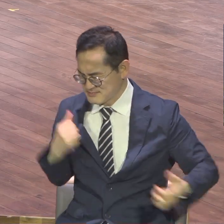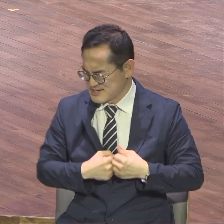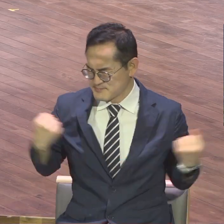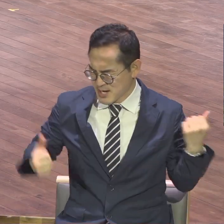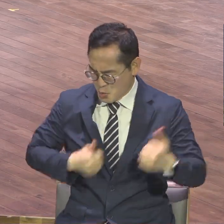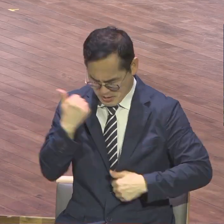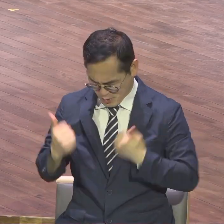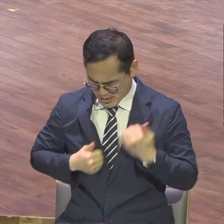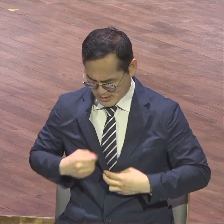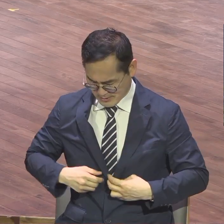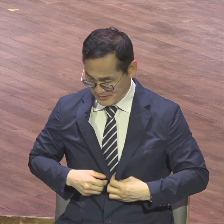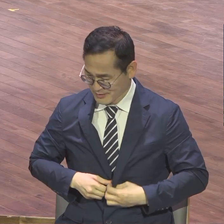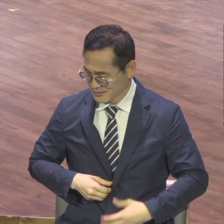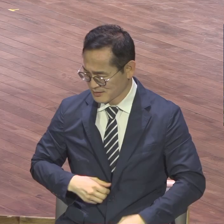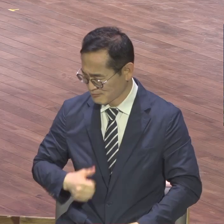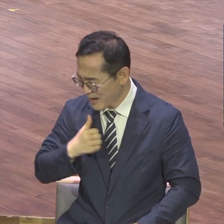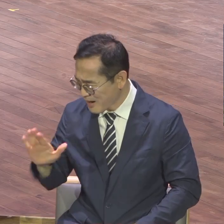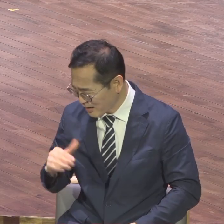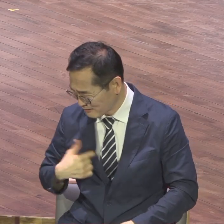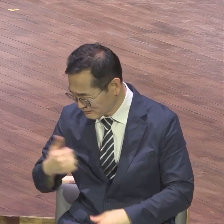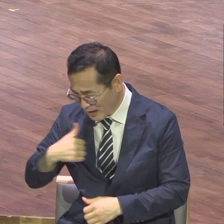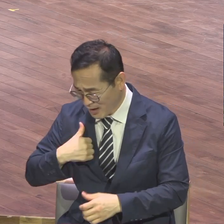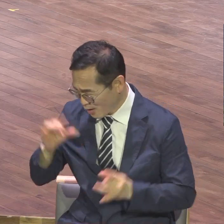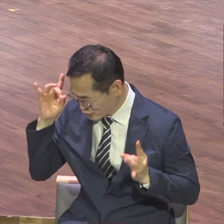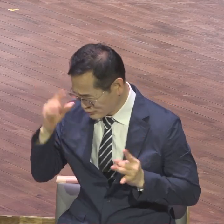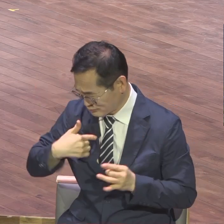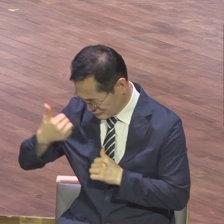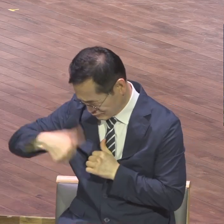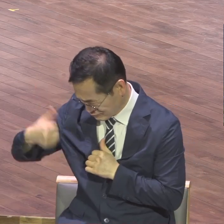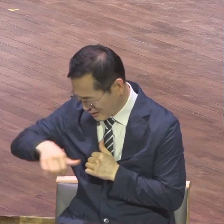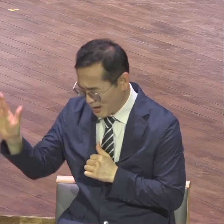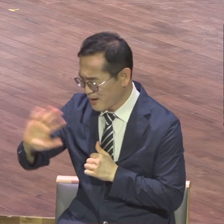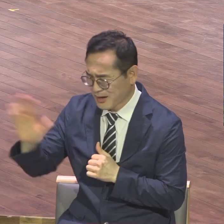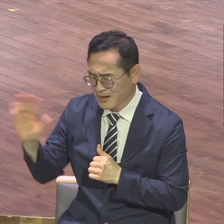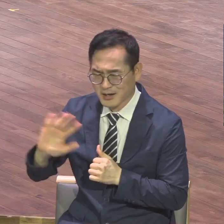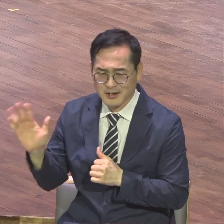찢으면서 무슨 소리 하냐? 우리가 무슨 이 사람 이렇게 한 줄 아냐?